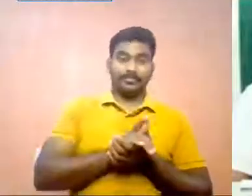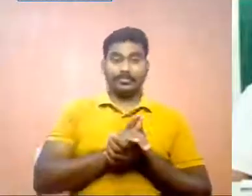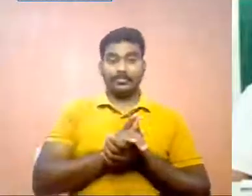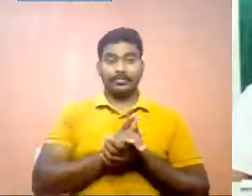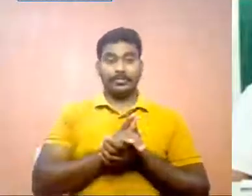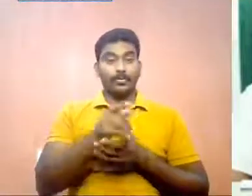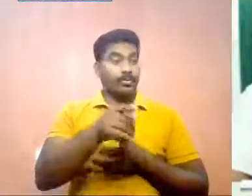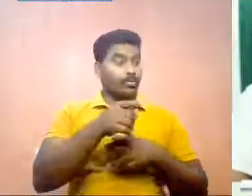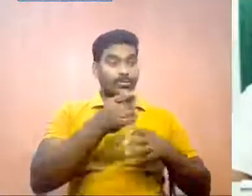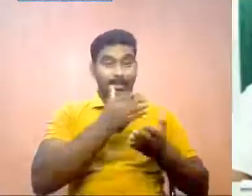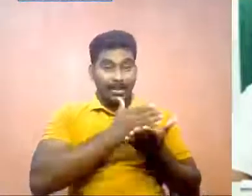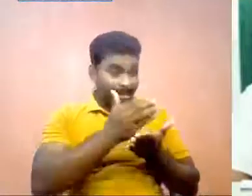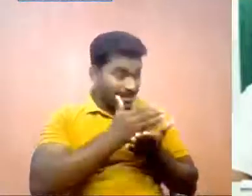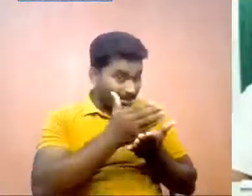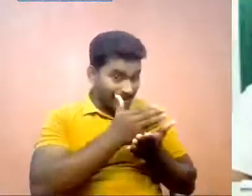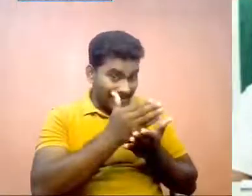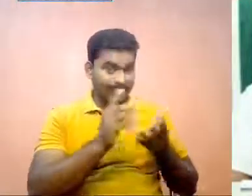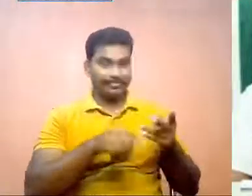അവരുടെ ശുചിത്വം,